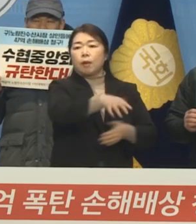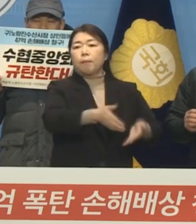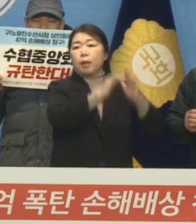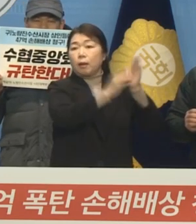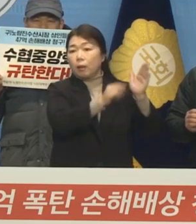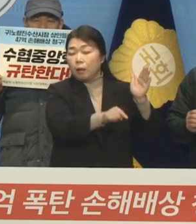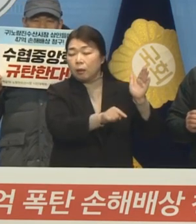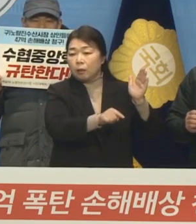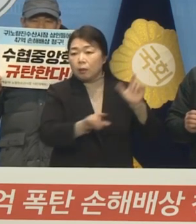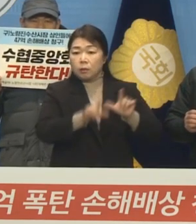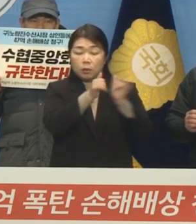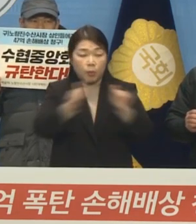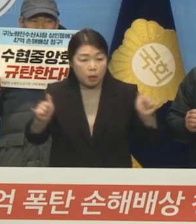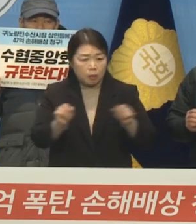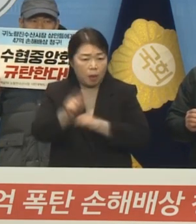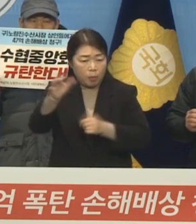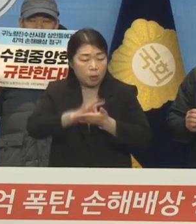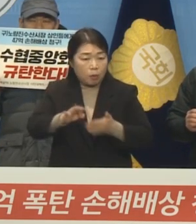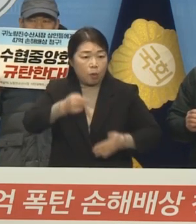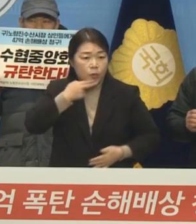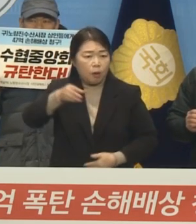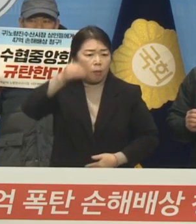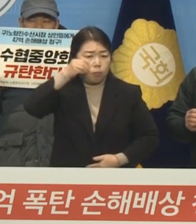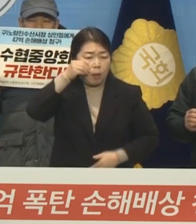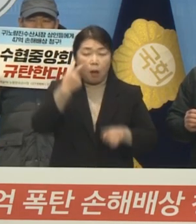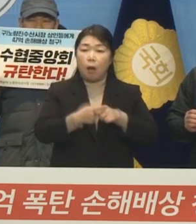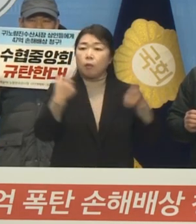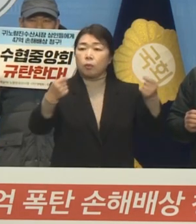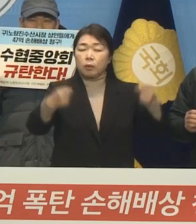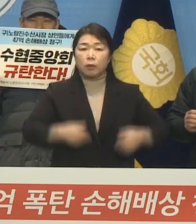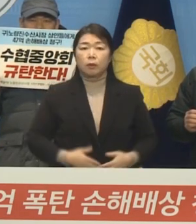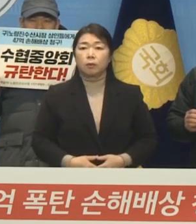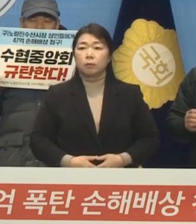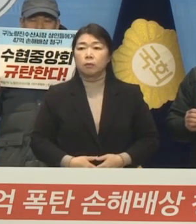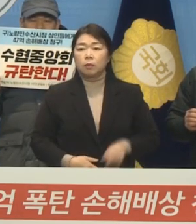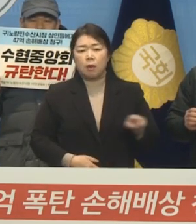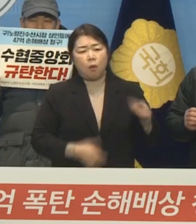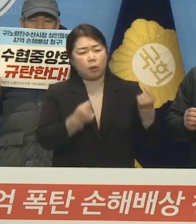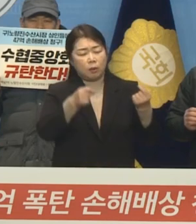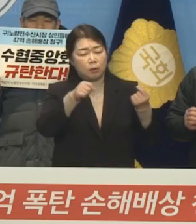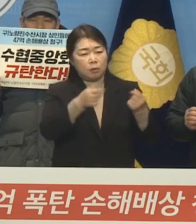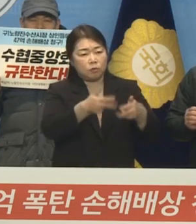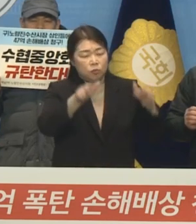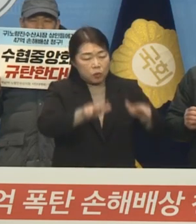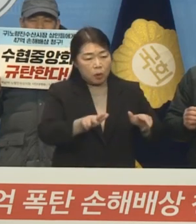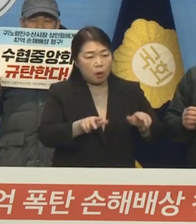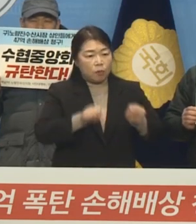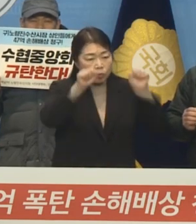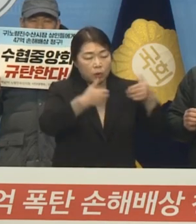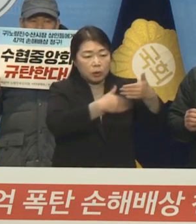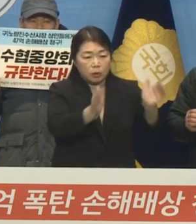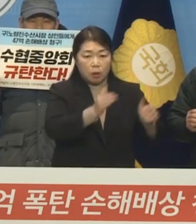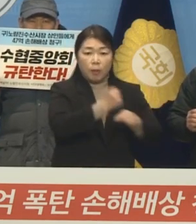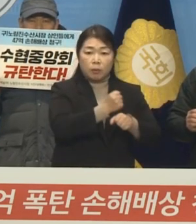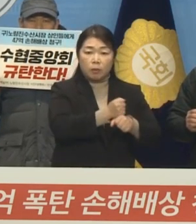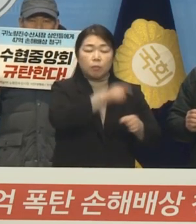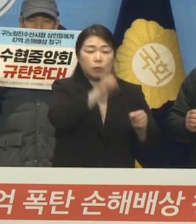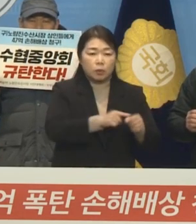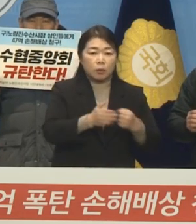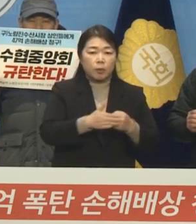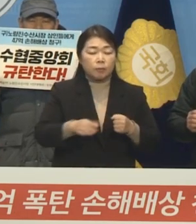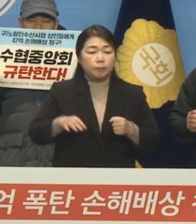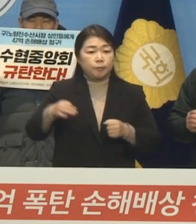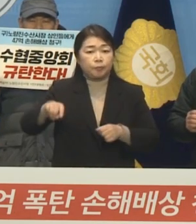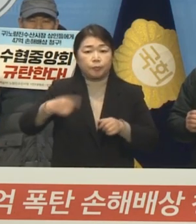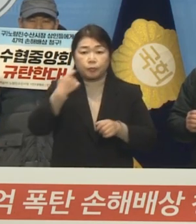있습니다. 시민들 대다수가 이용하지 않고 있는 공터입니다. 그런 공터와 운동시설을 만들려고 소중한 서울 시민들의